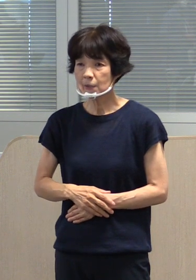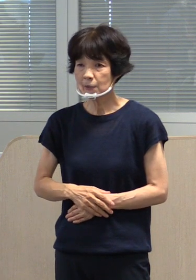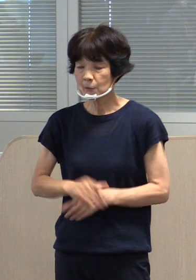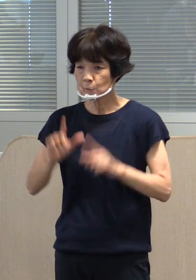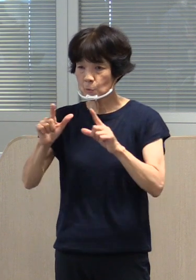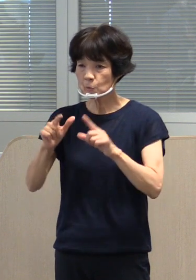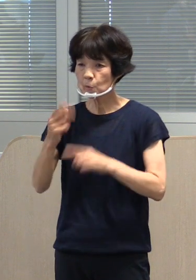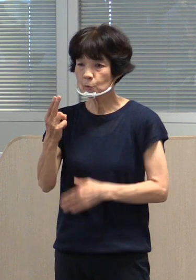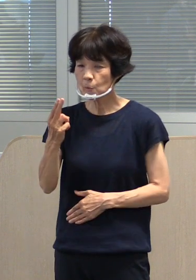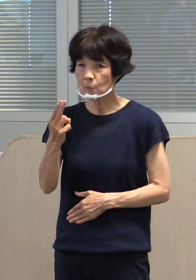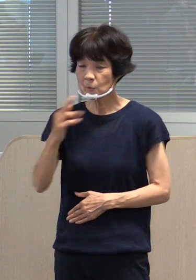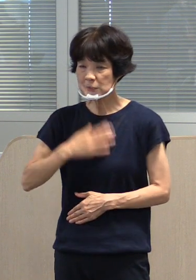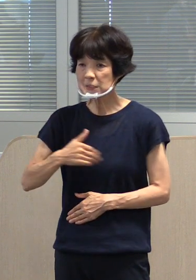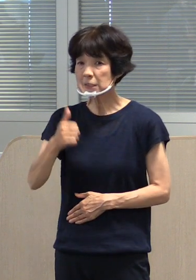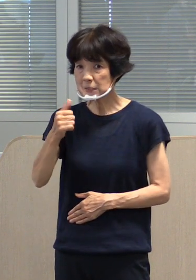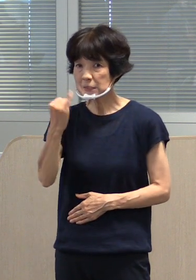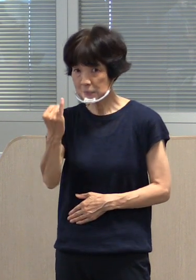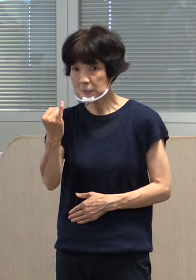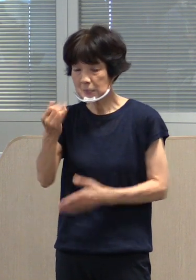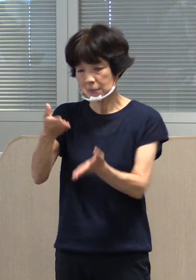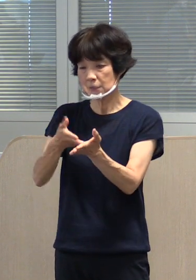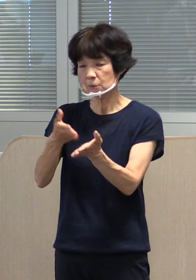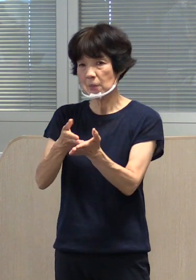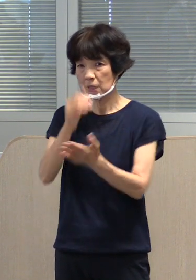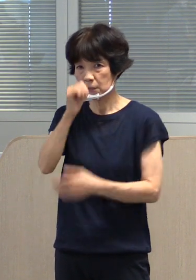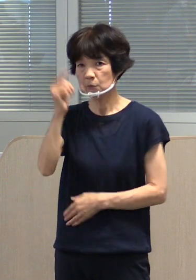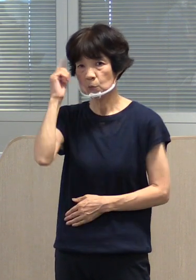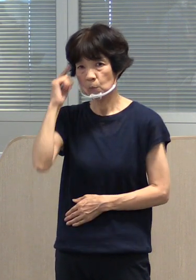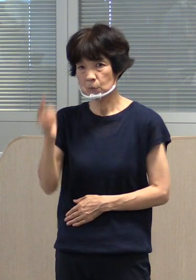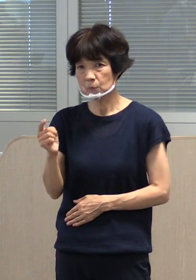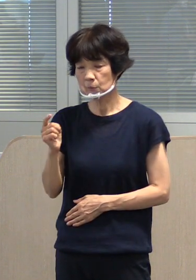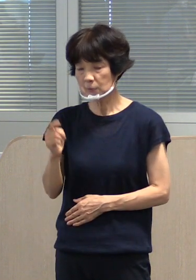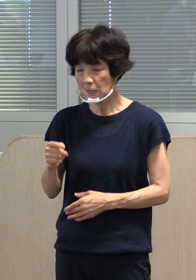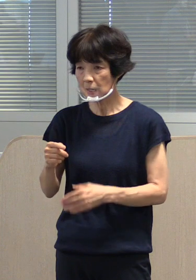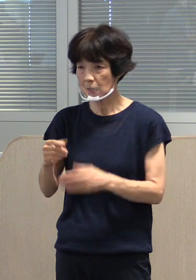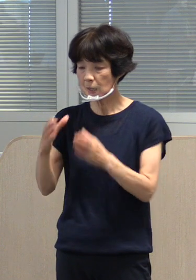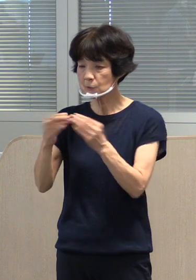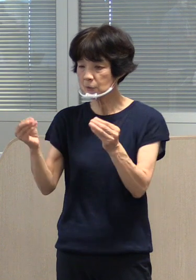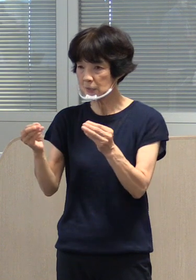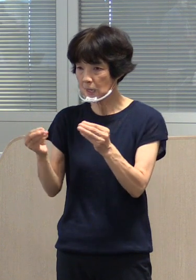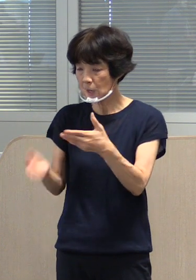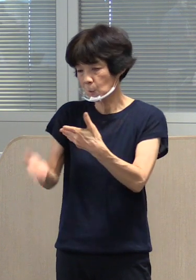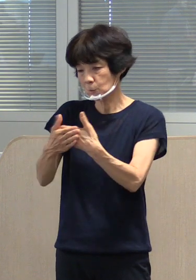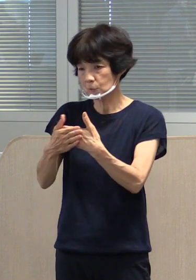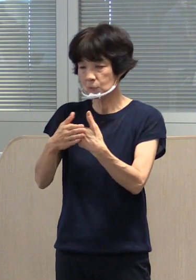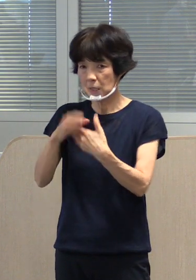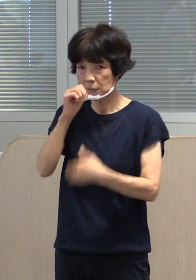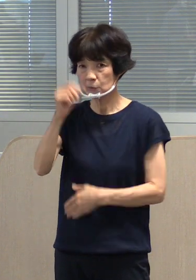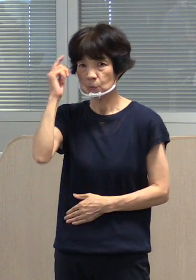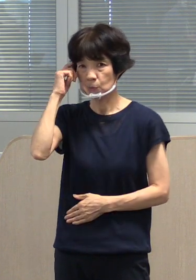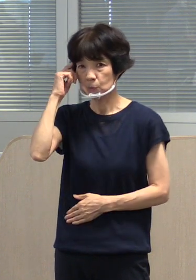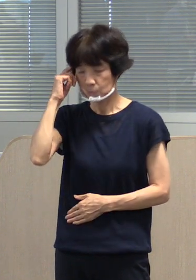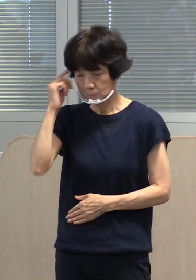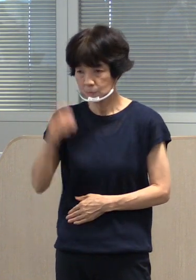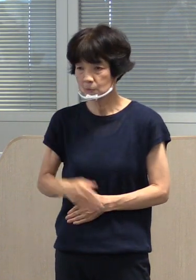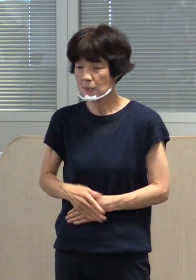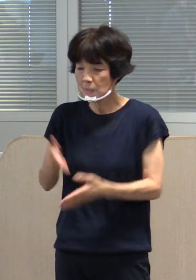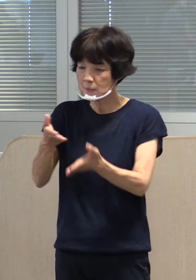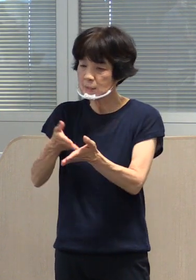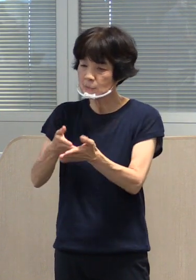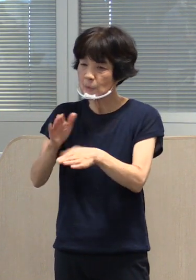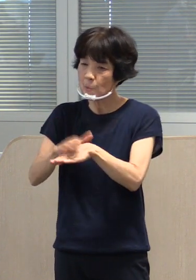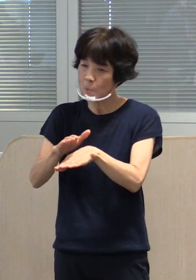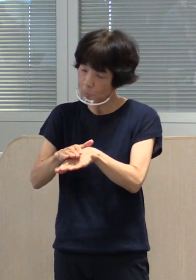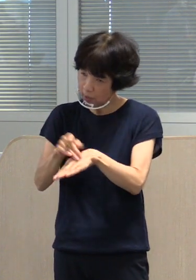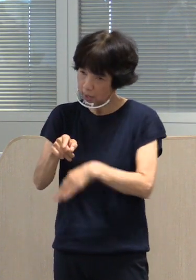それで国がそれをフォローすると、あと説明の仕方がですね、丁